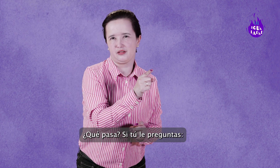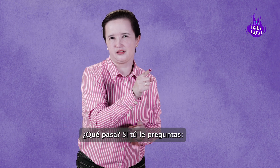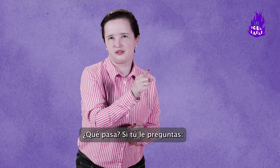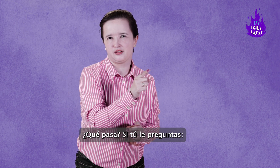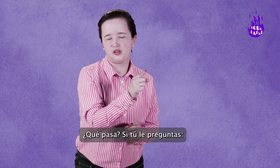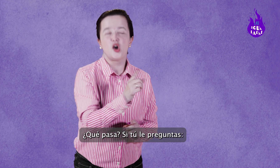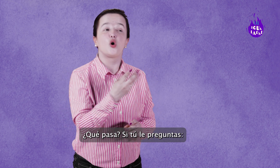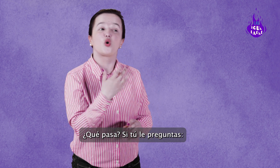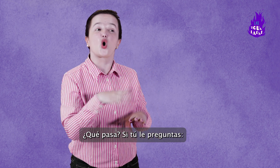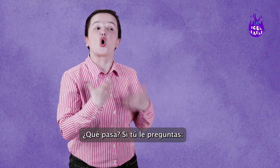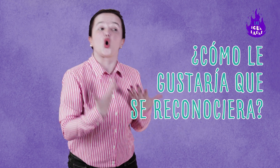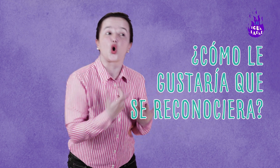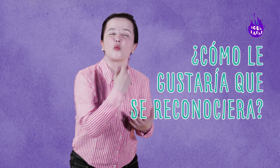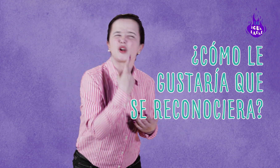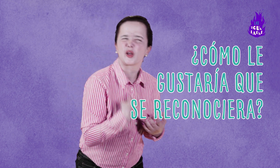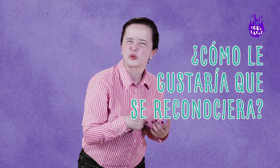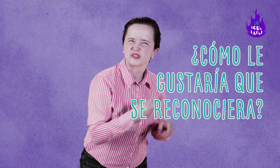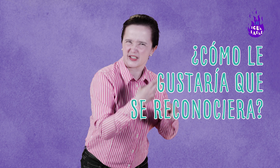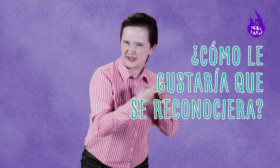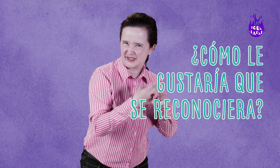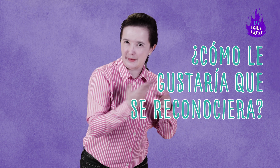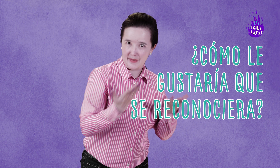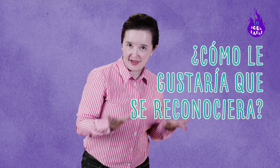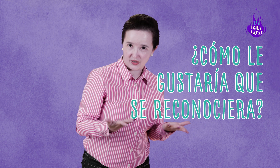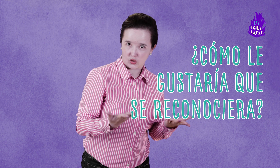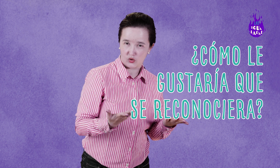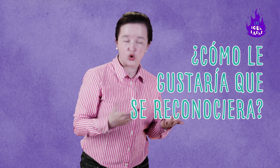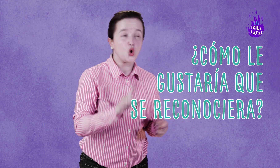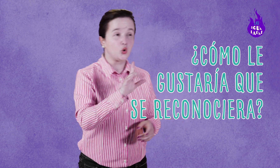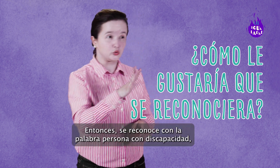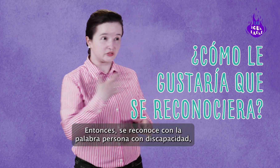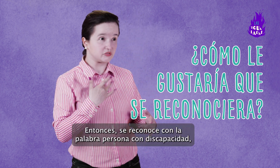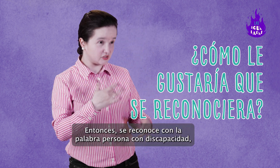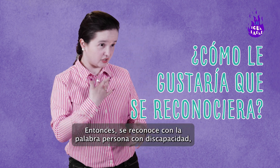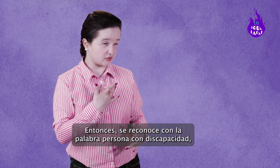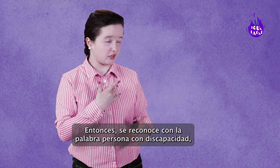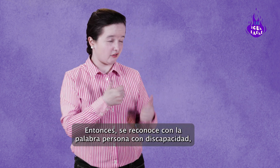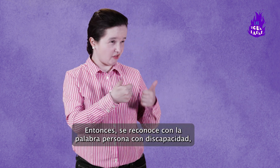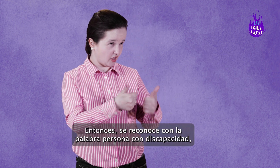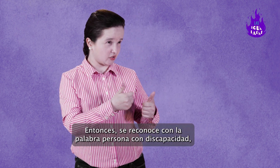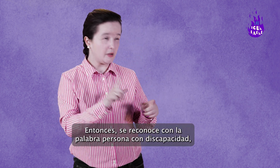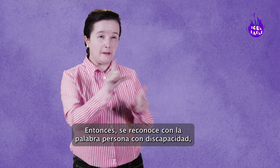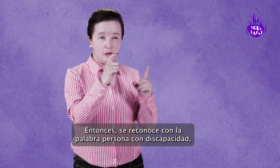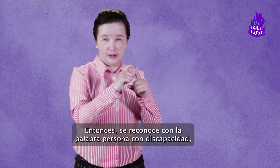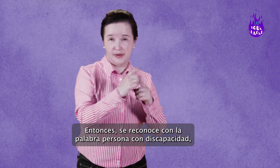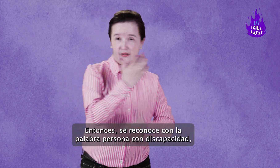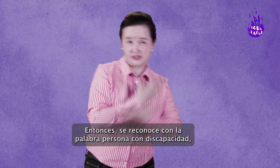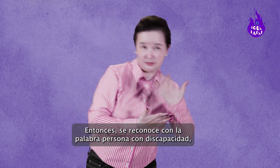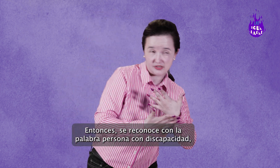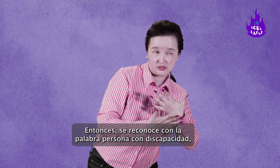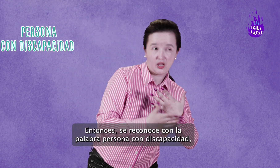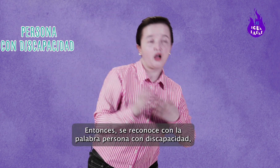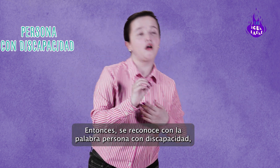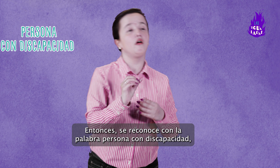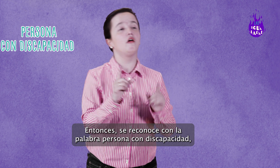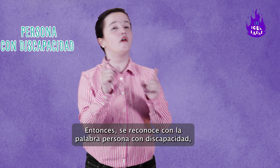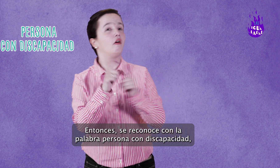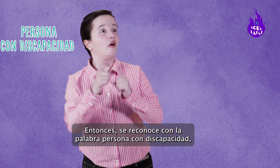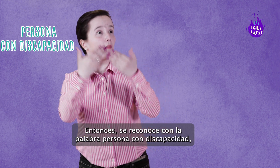Si tú le preguntas, ¿cómo le gustaría que se reconociera? Entonces, ¿se reconoce con la palabra persona con discapacidad?